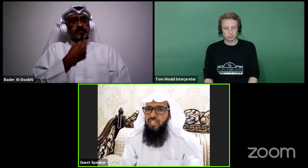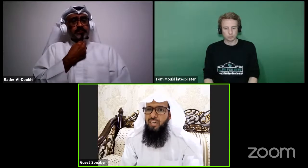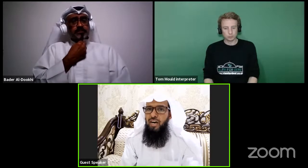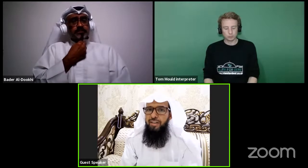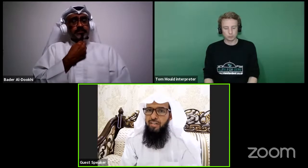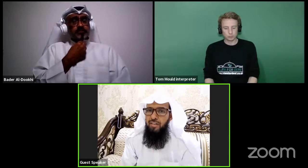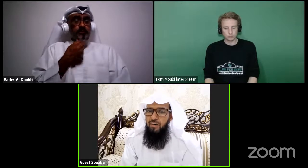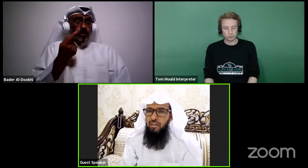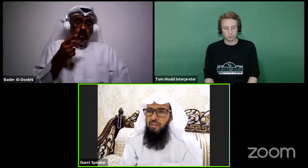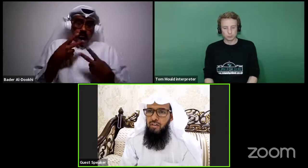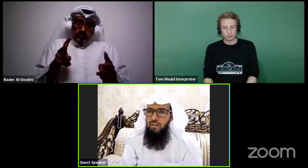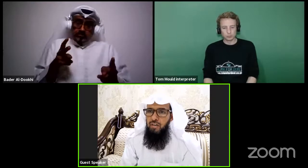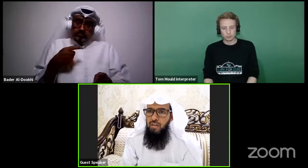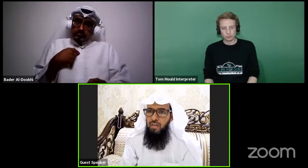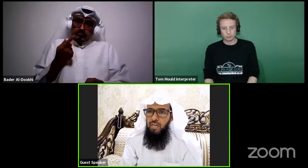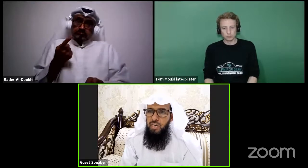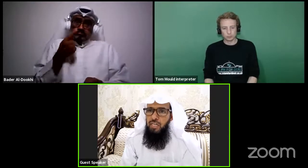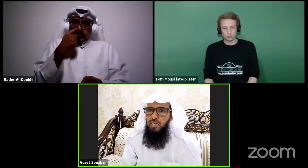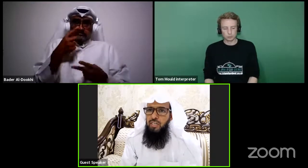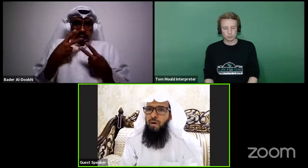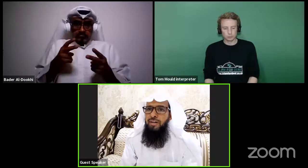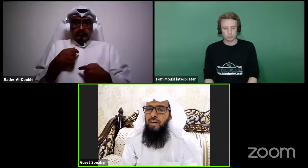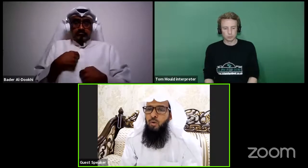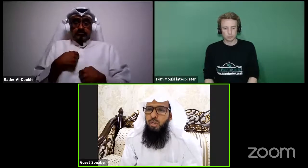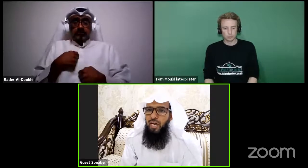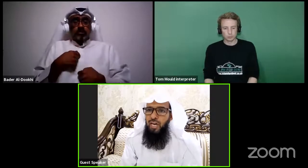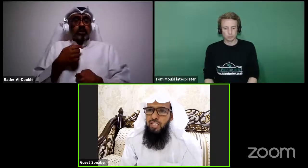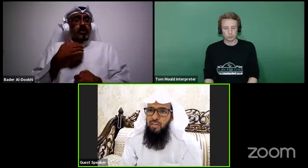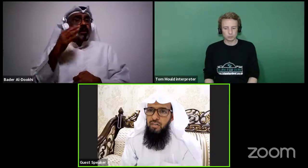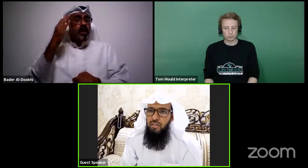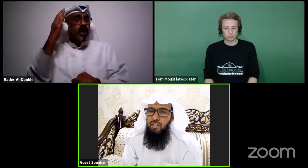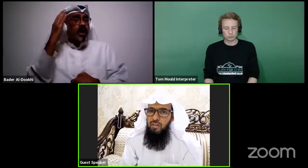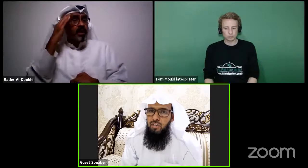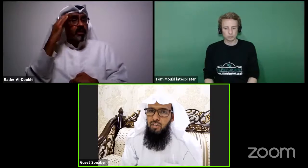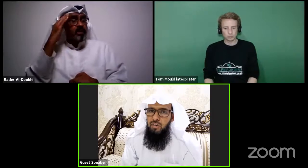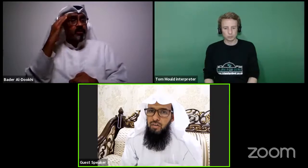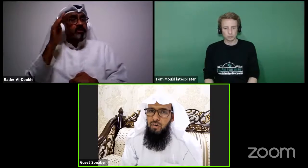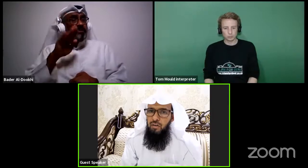بطوعك واختيارك، اعلم أن هناك